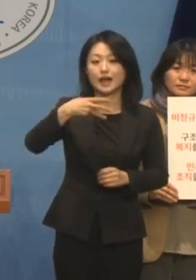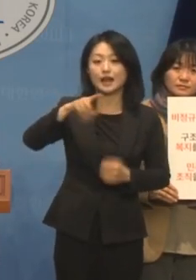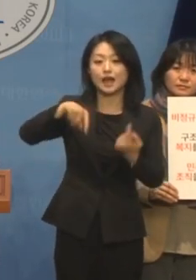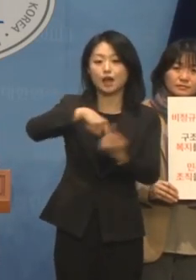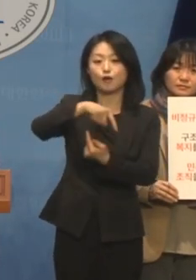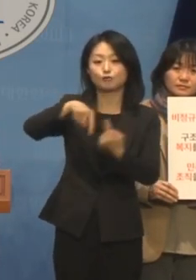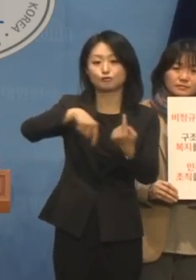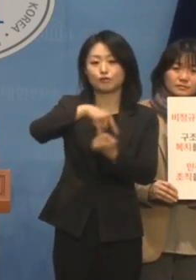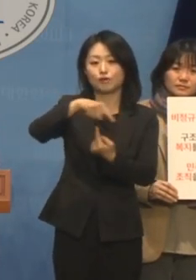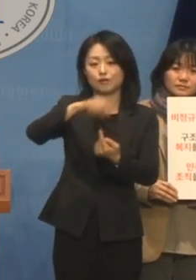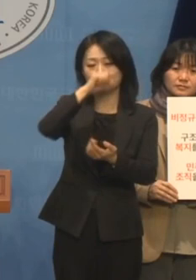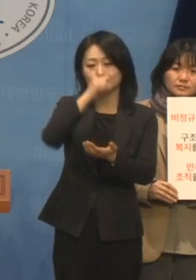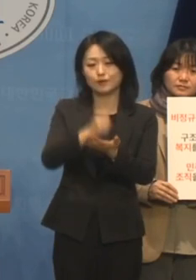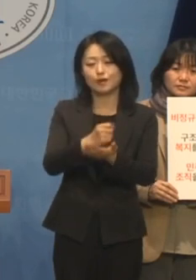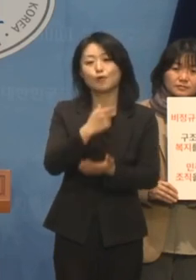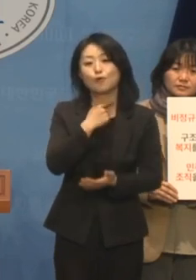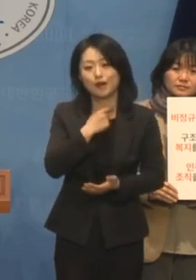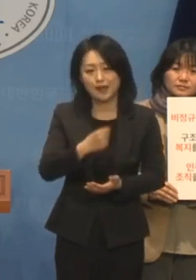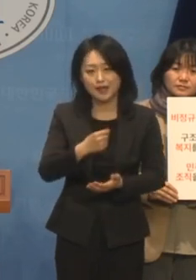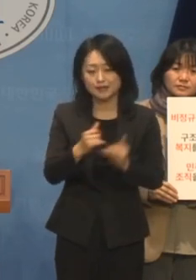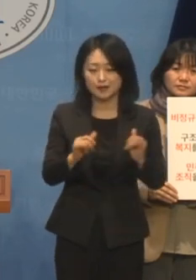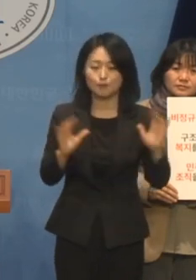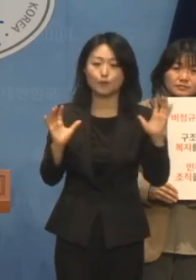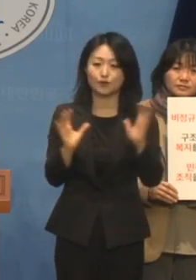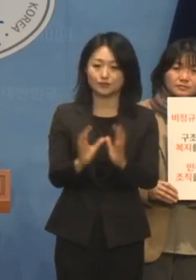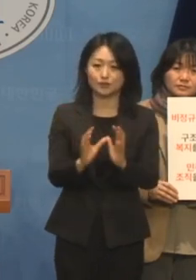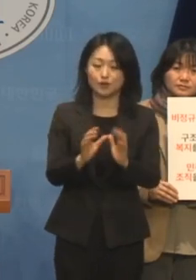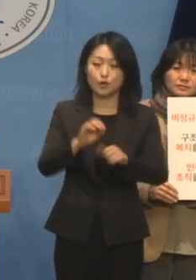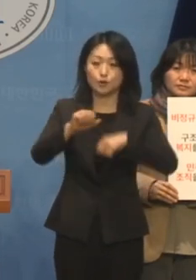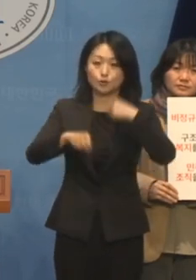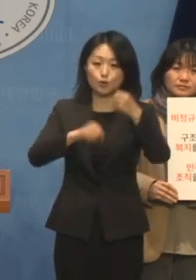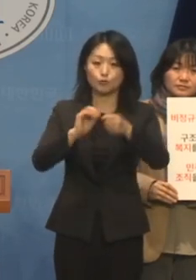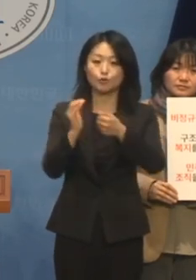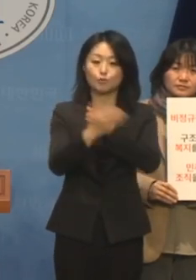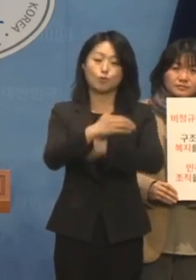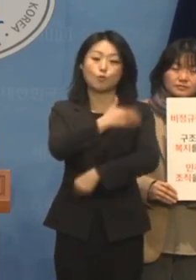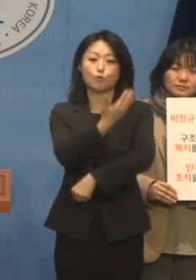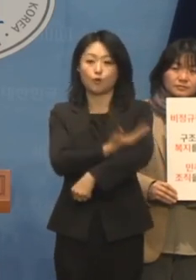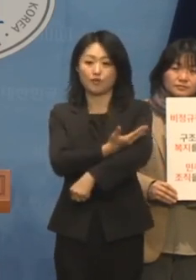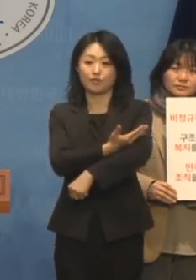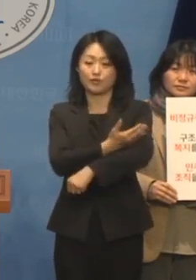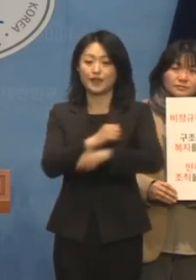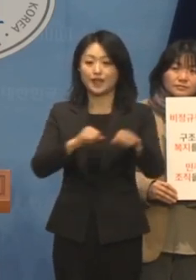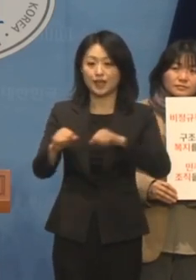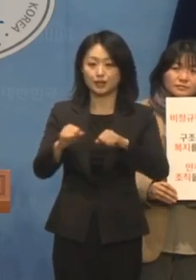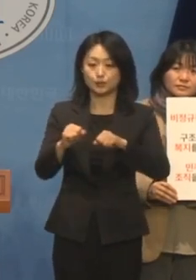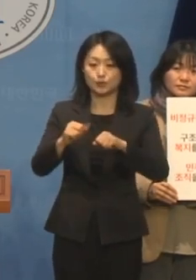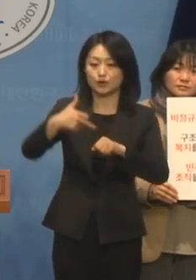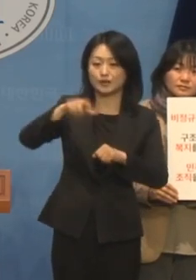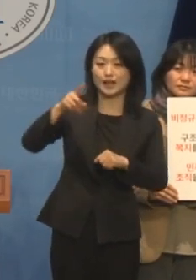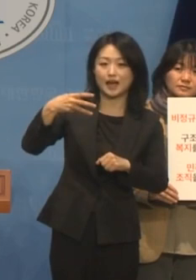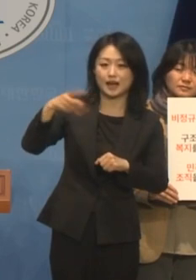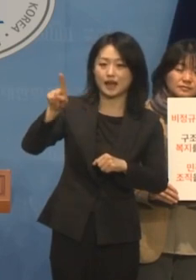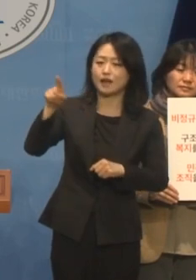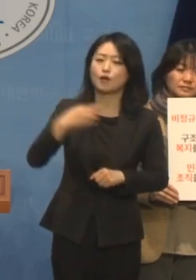바라는 관계자들과 시민들이 모여 동물권 행동 카라를 걱정하는 시민